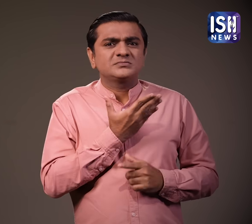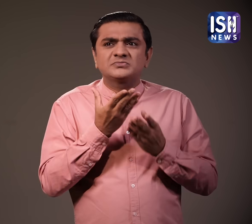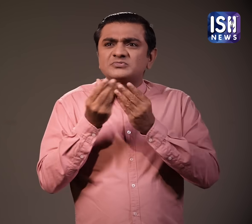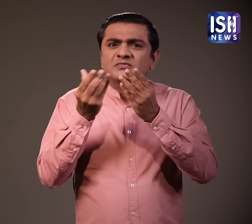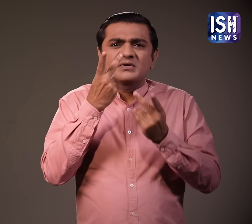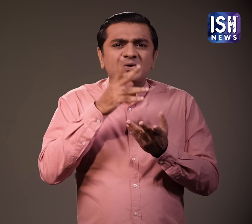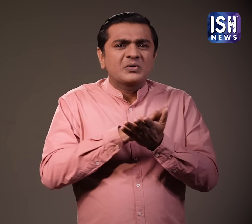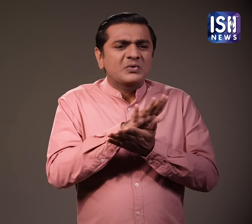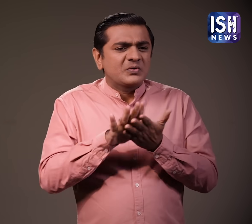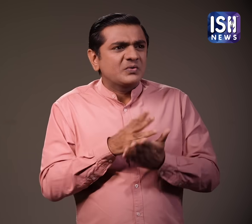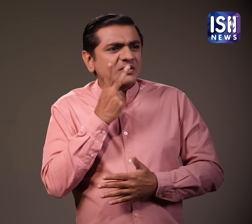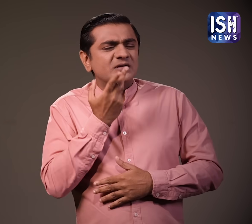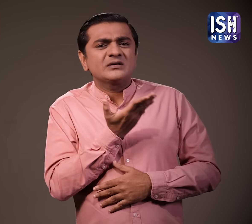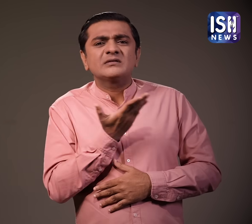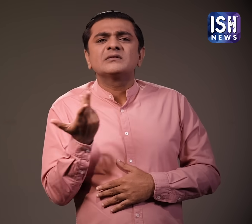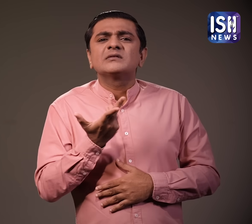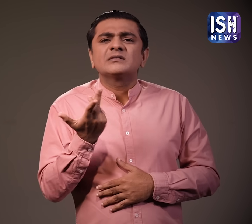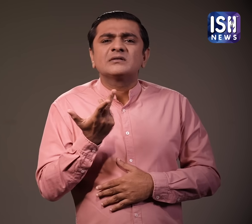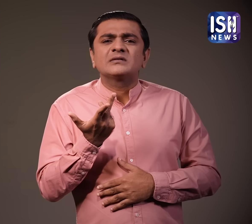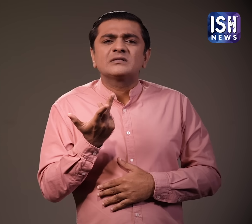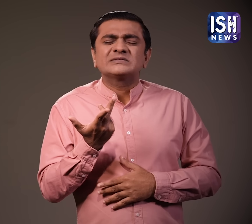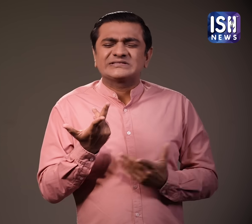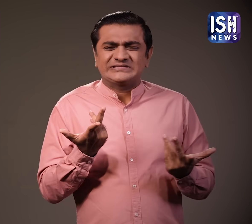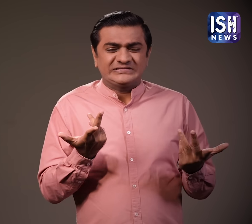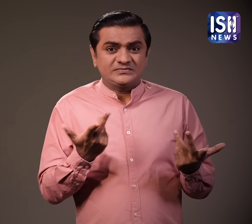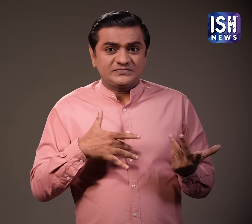उस समय उन्होंने क्या किया कुछ नहीं